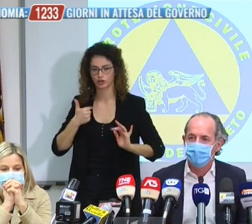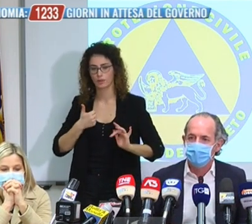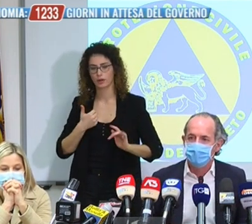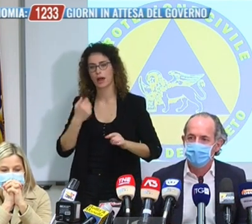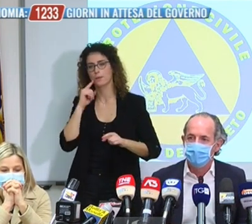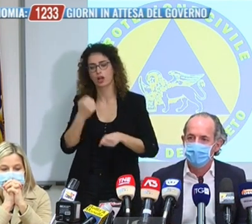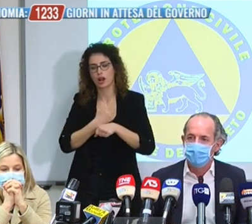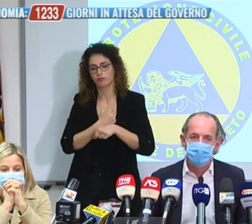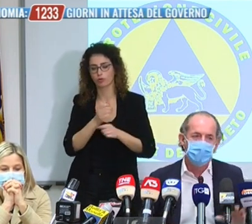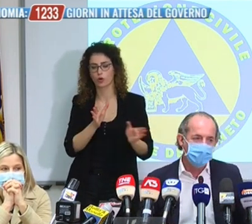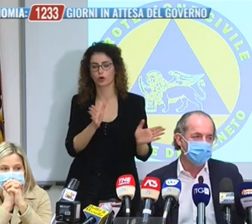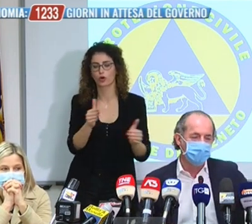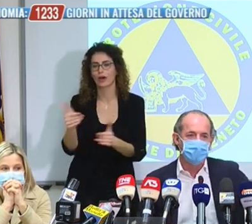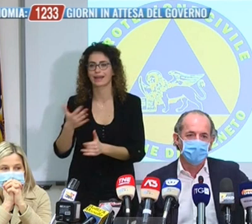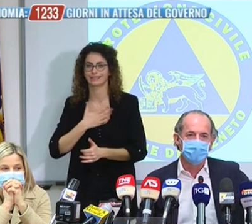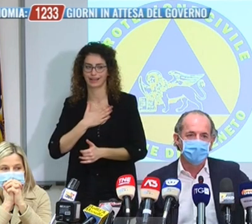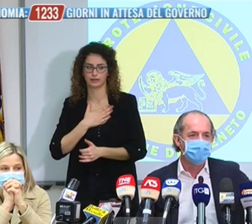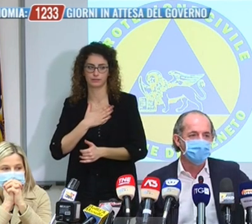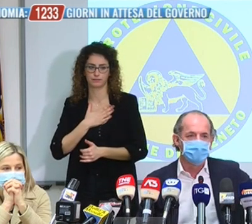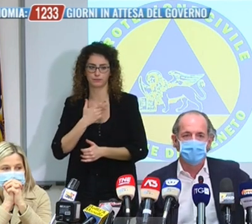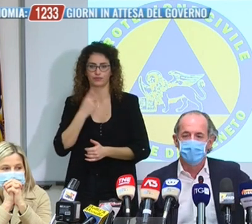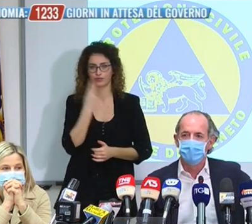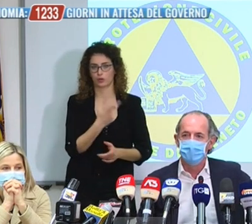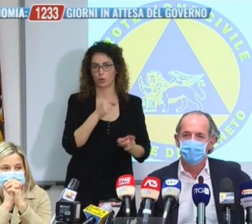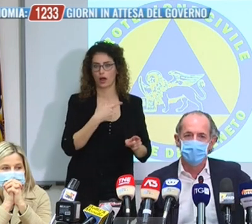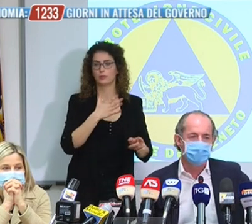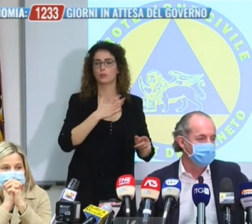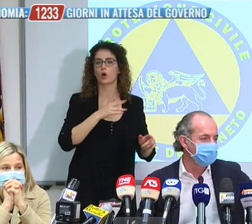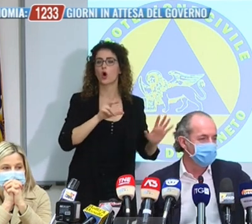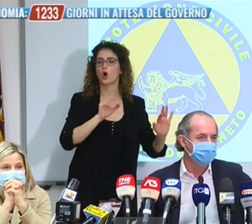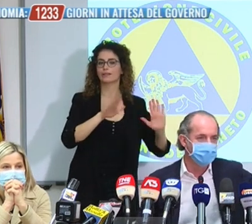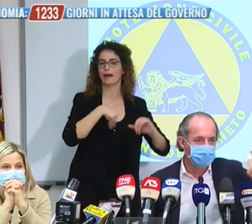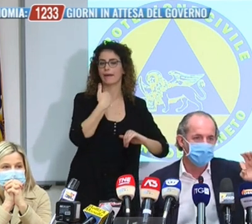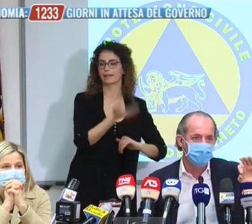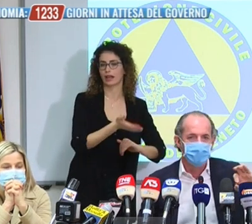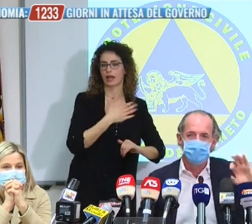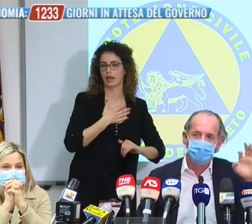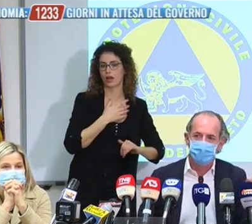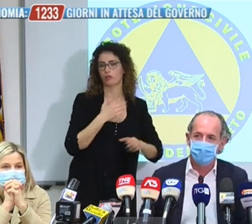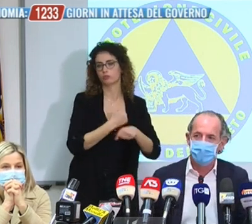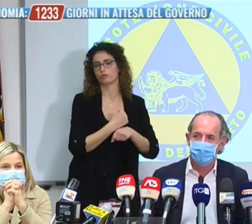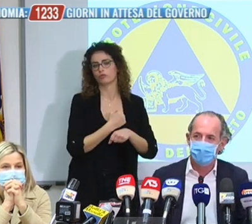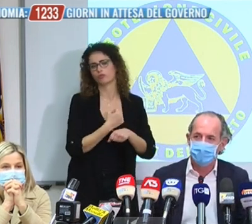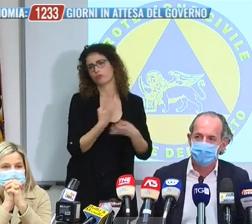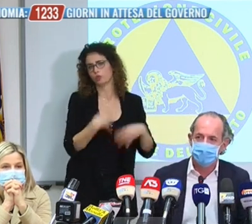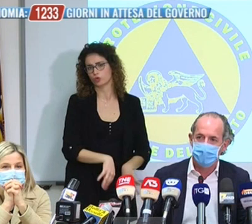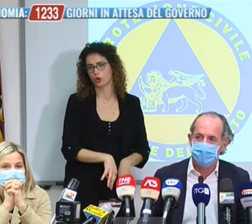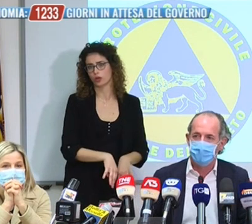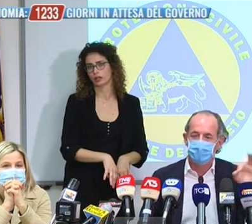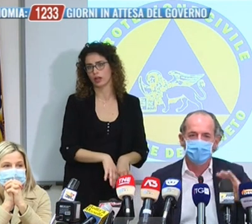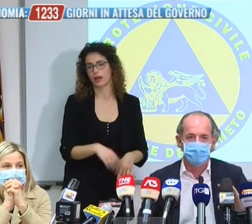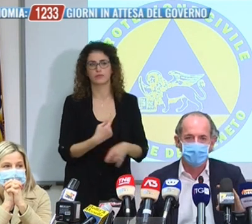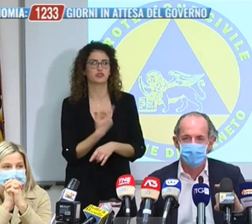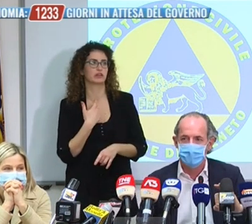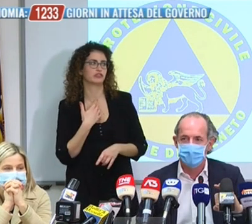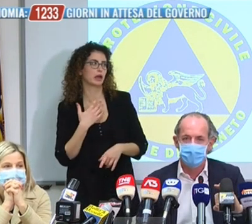di età. Lo abbiamo visto con gli over 80 anni, funziona molto di più che sta lì a andare a distinguere l'over 80 anni che va al centro anziani,